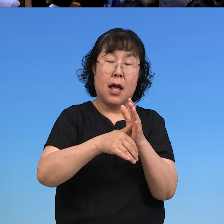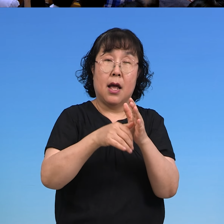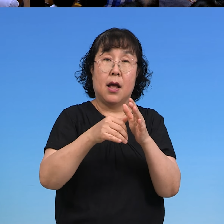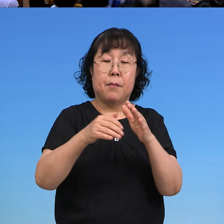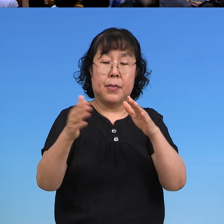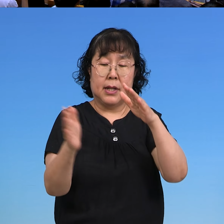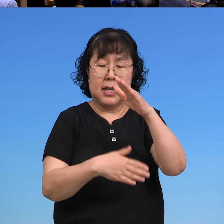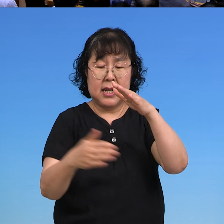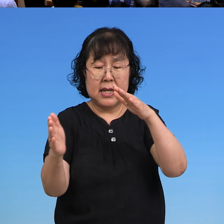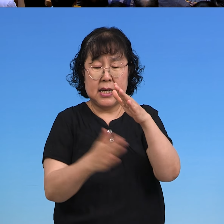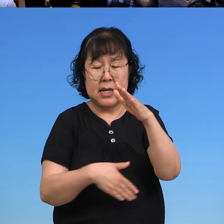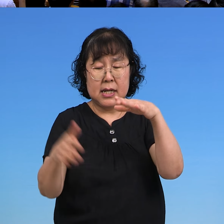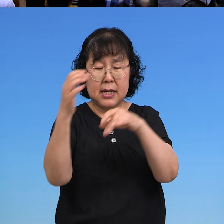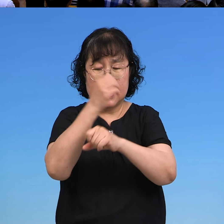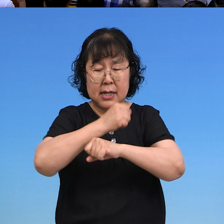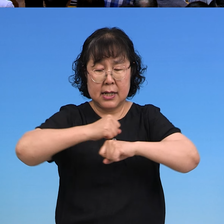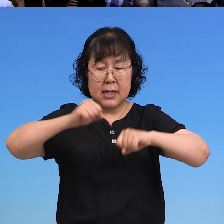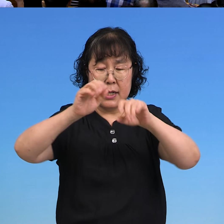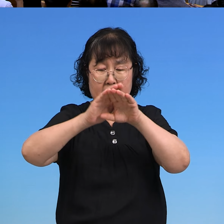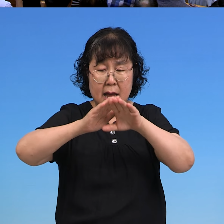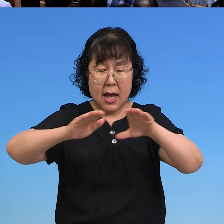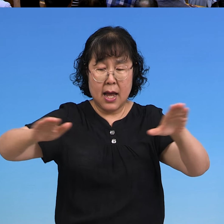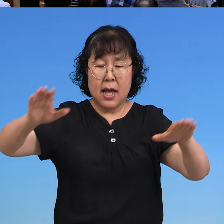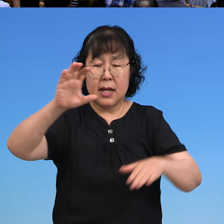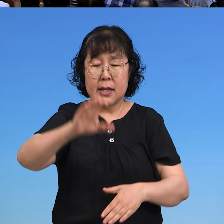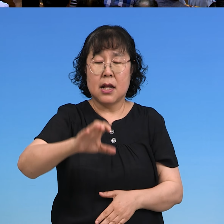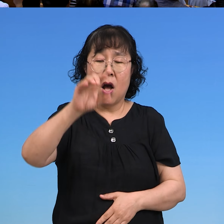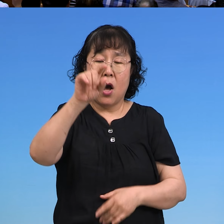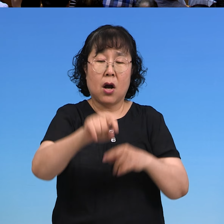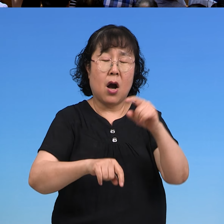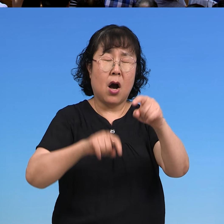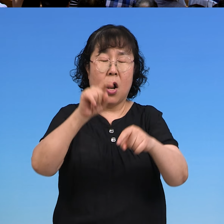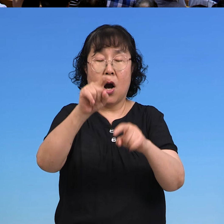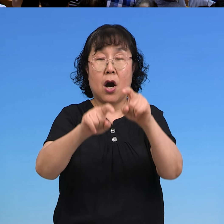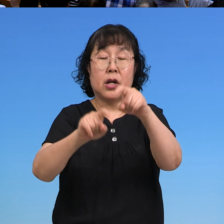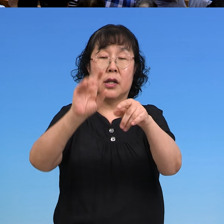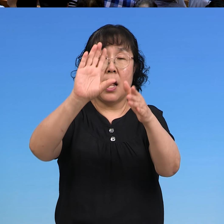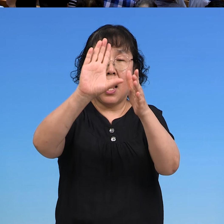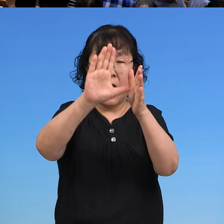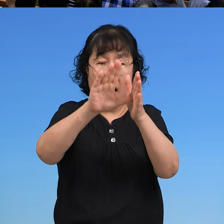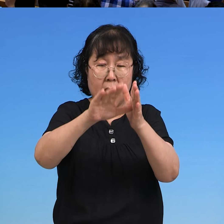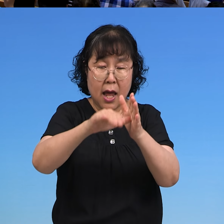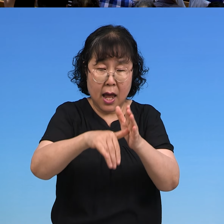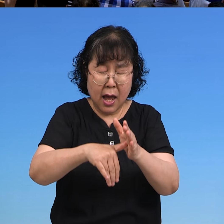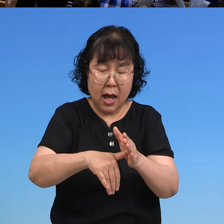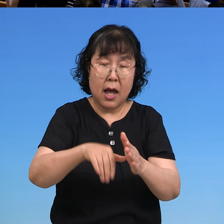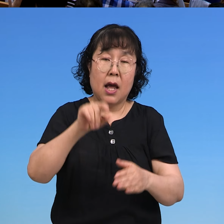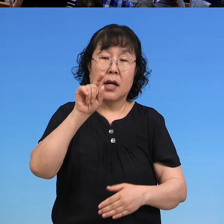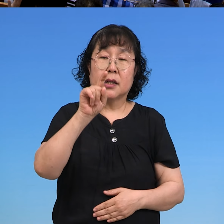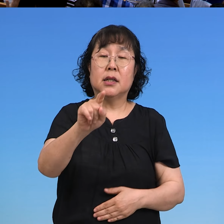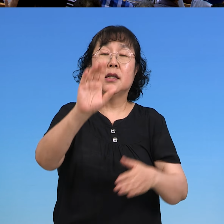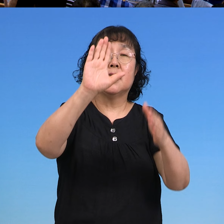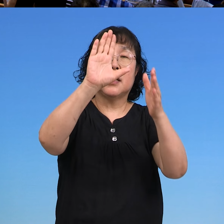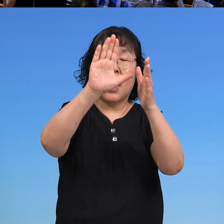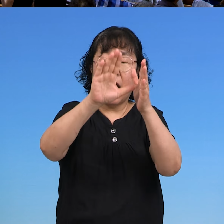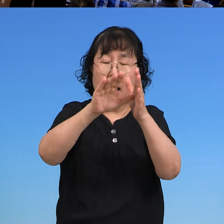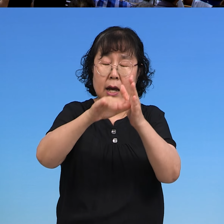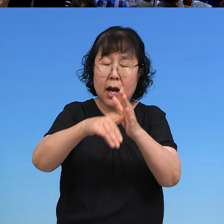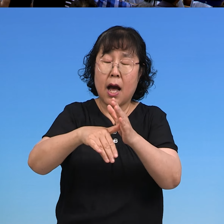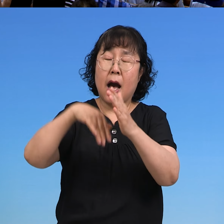빈들에서 걸을 때, 모세가 죽은 후에 그때가 하나님의 때,